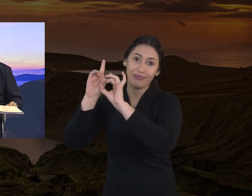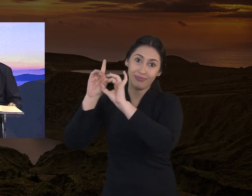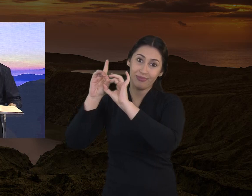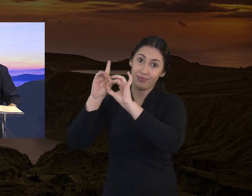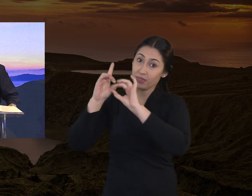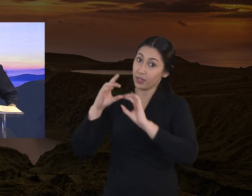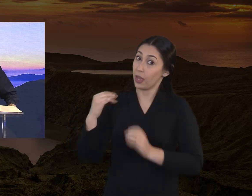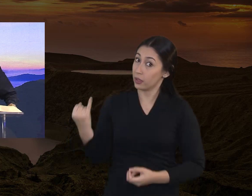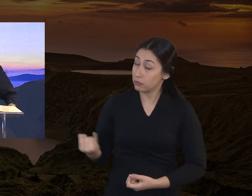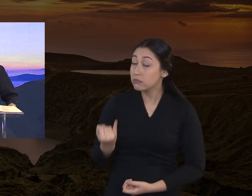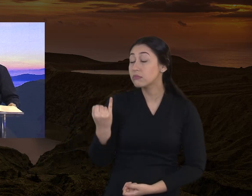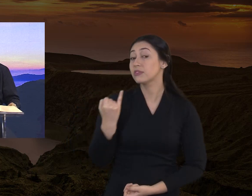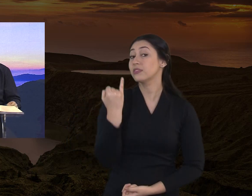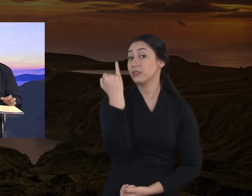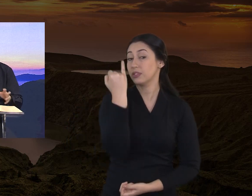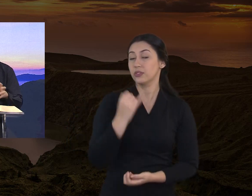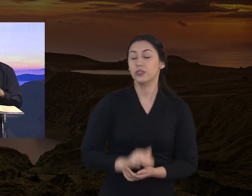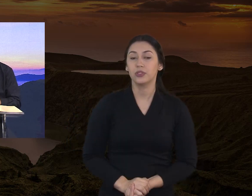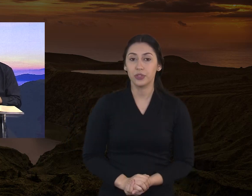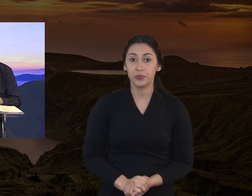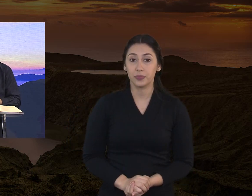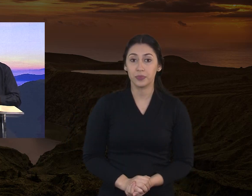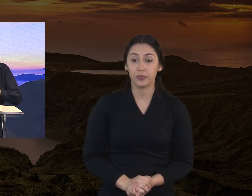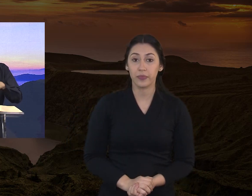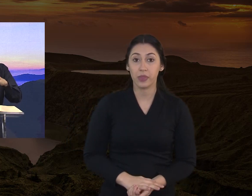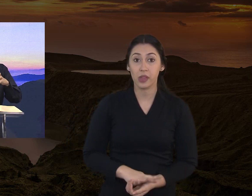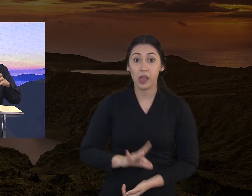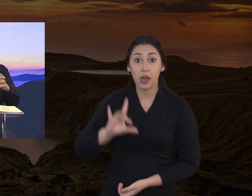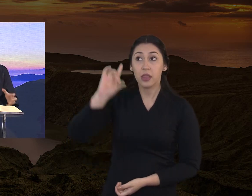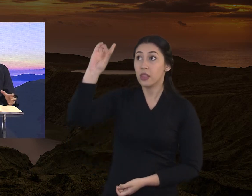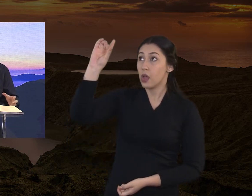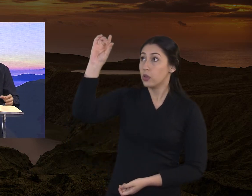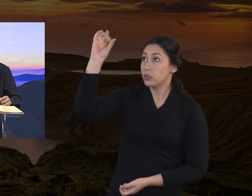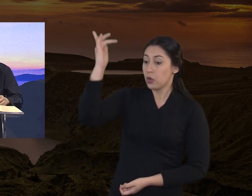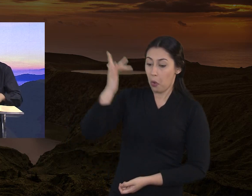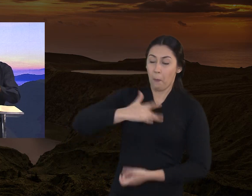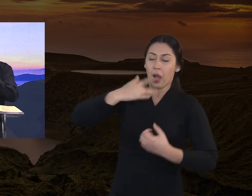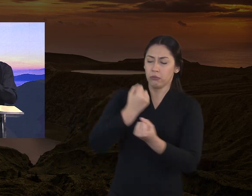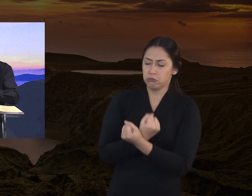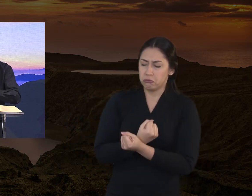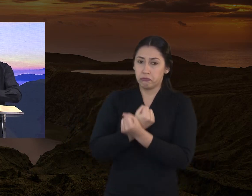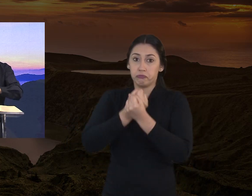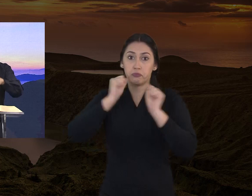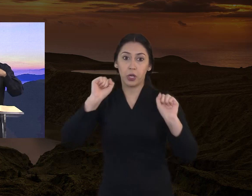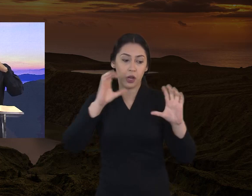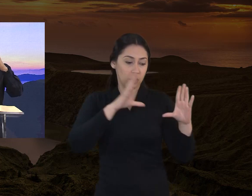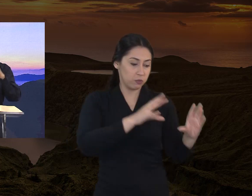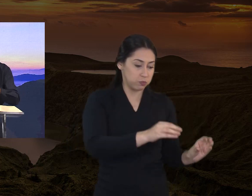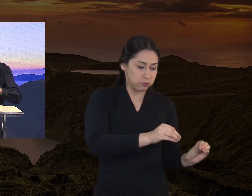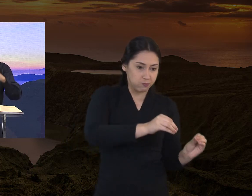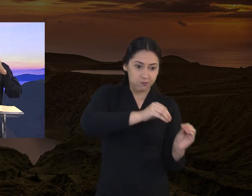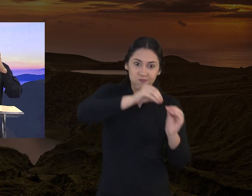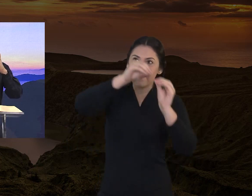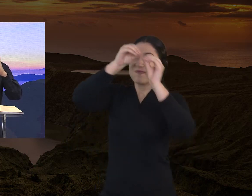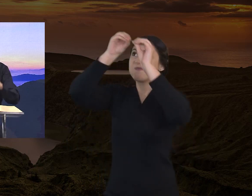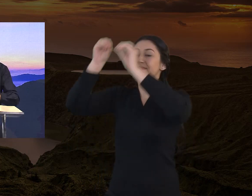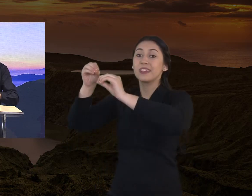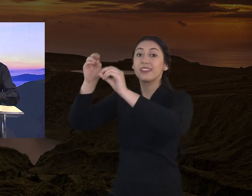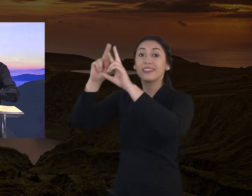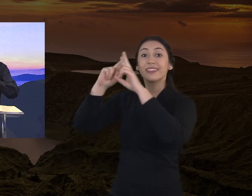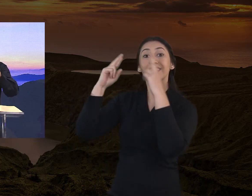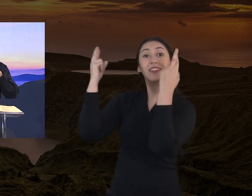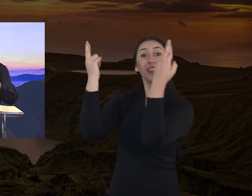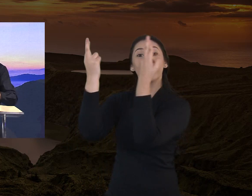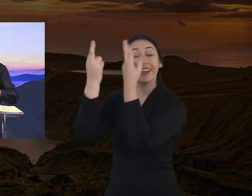ponto muito importante. Então ele nos tirou do império das trevas e nos colocou no